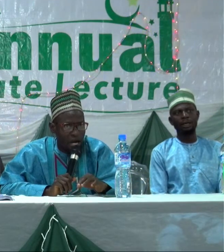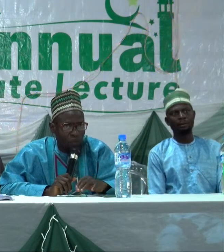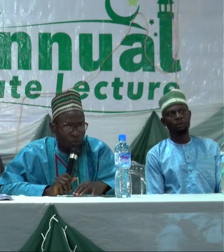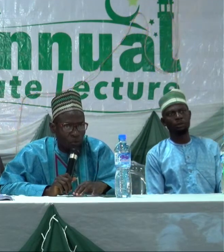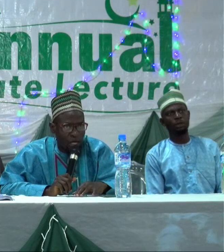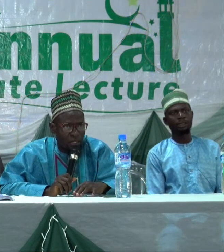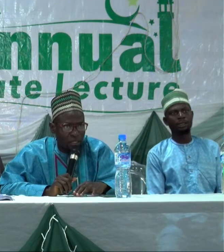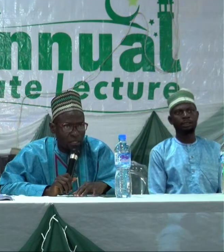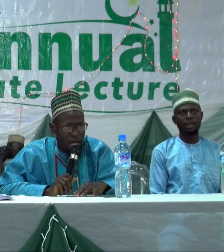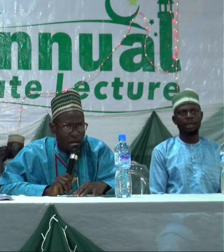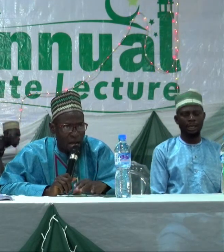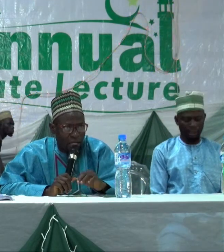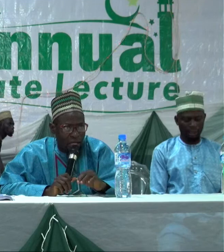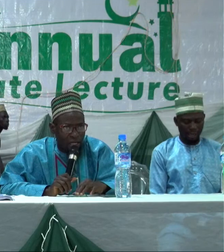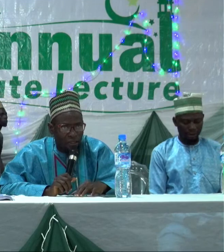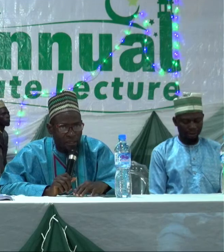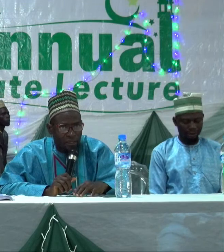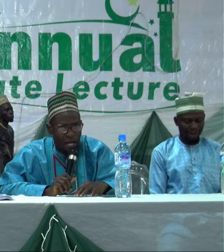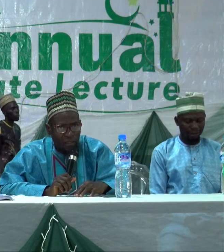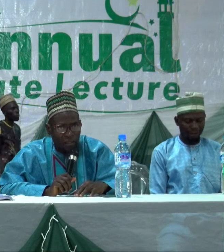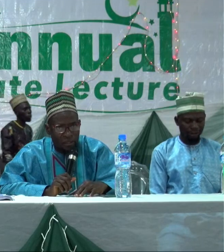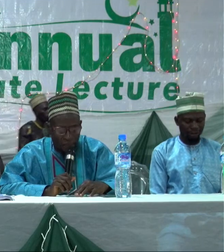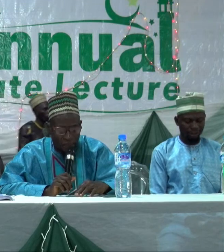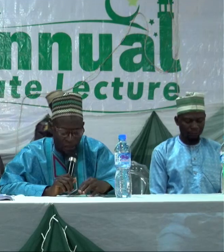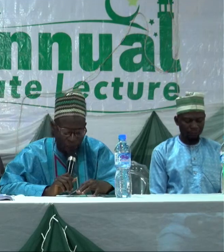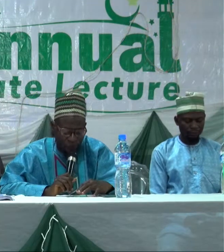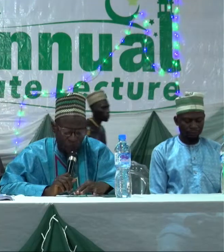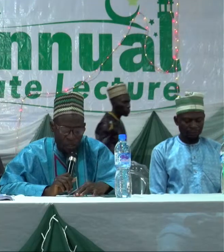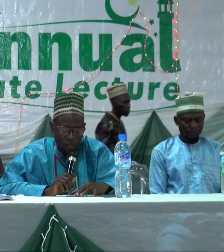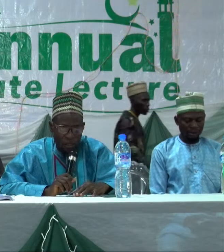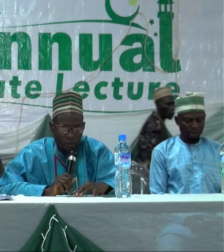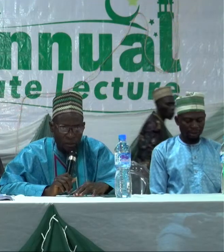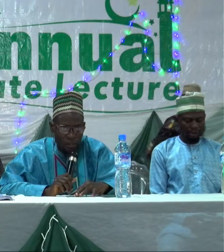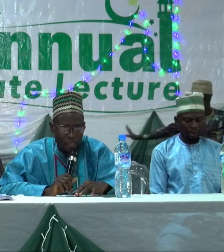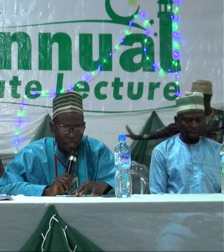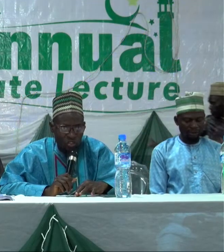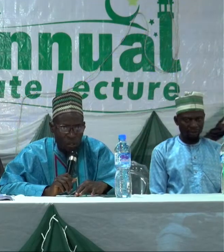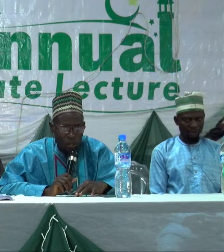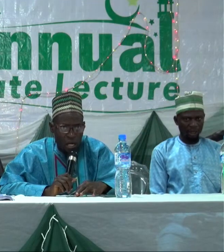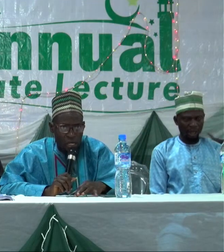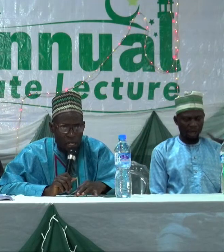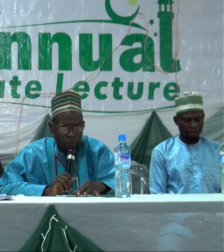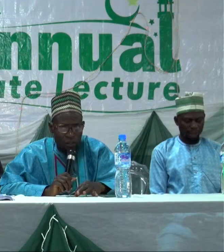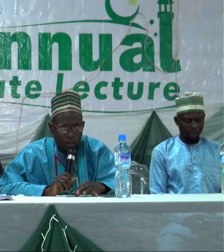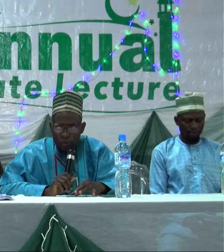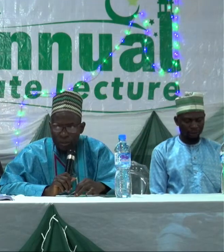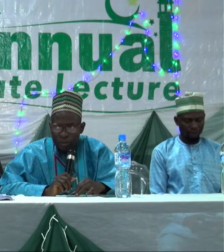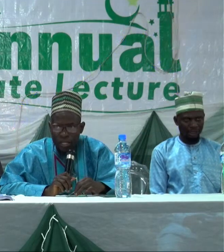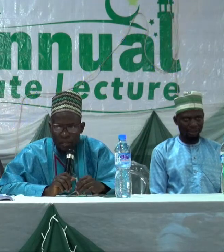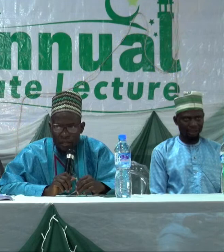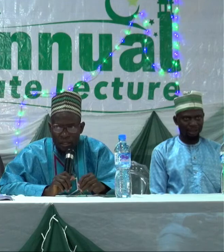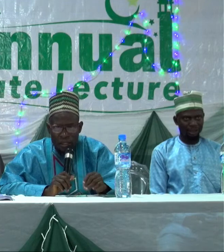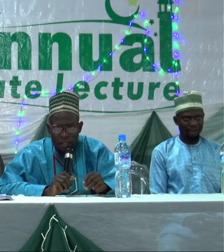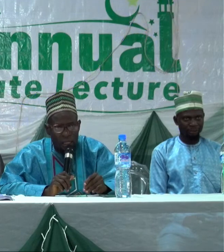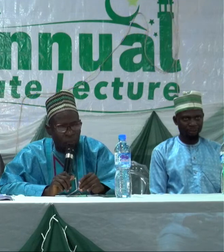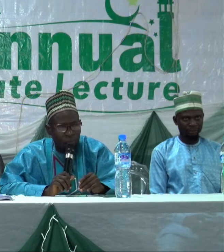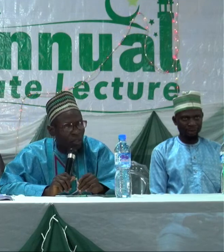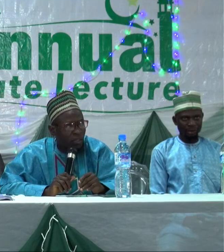نعبد وإياك نستعين اهدنا الصراط